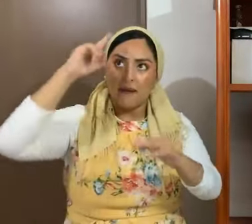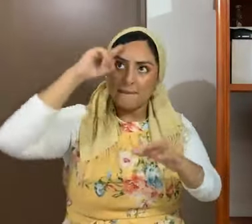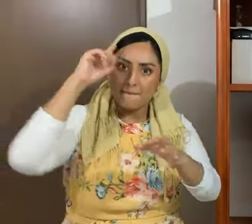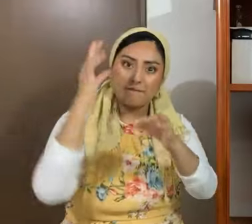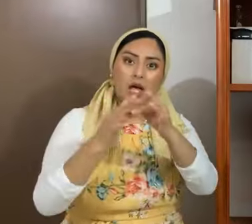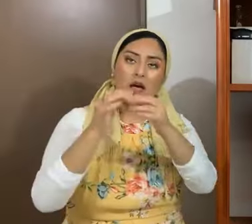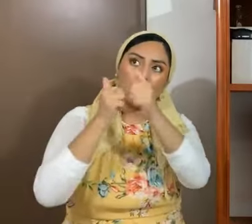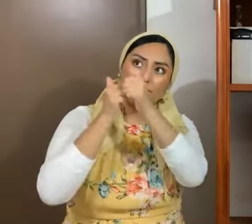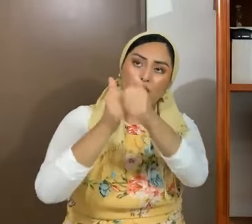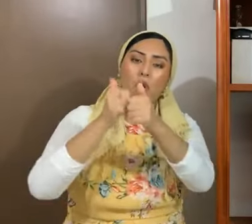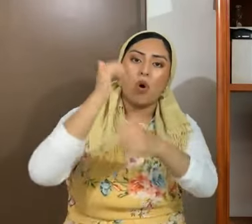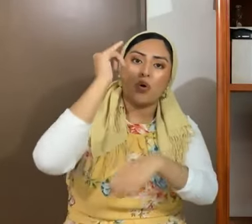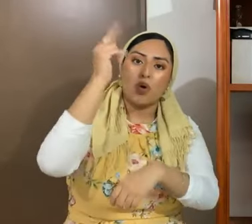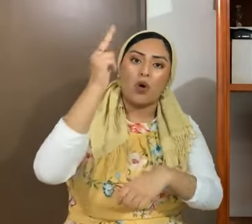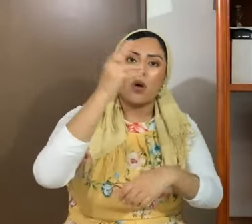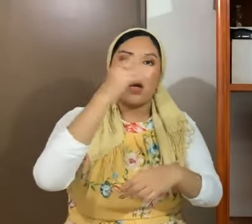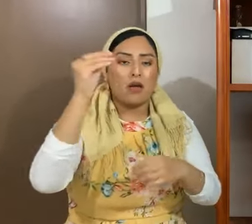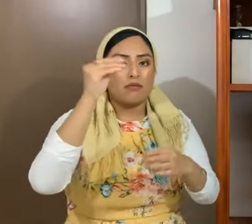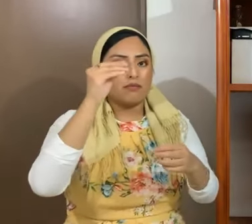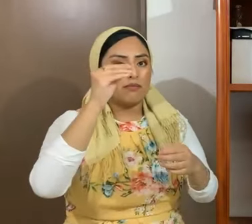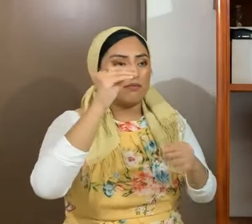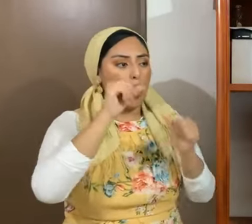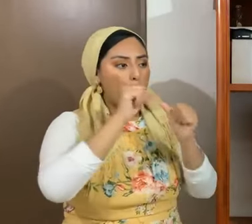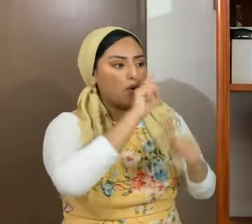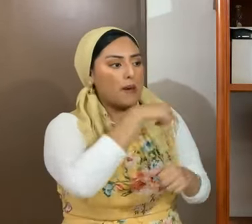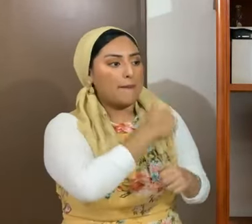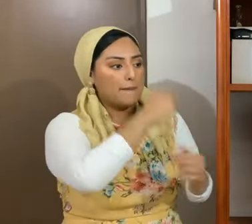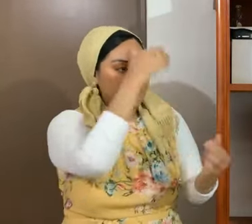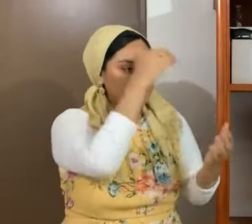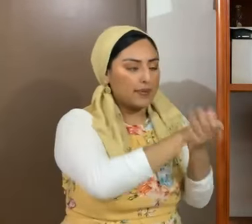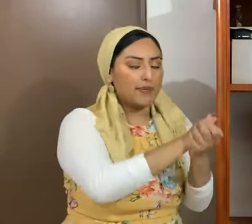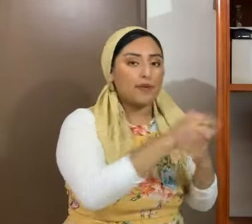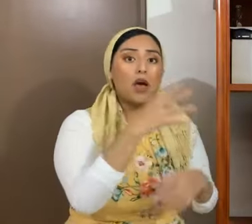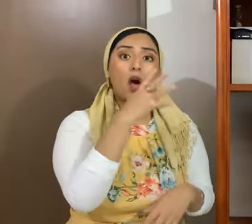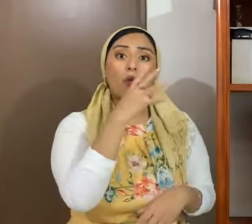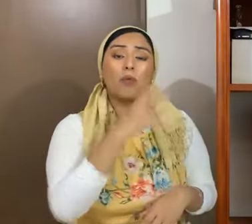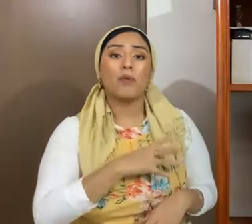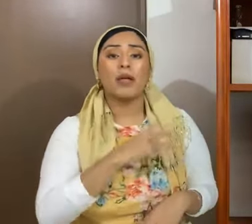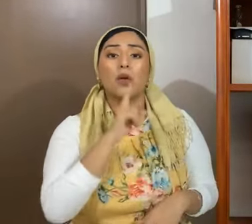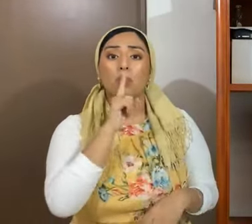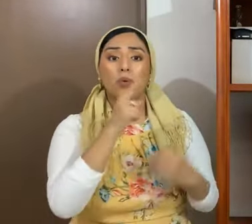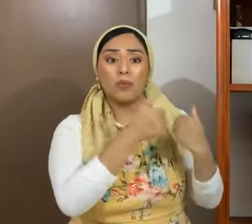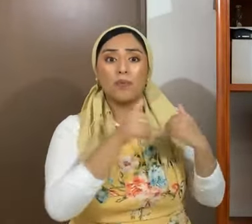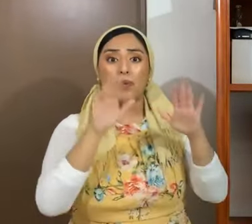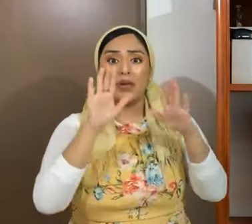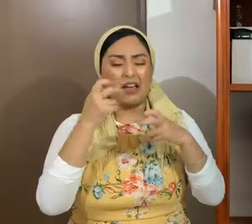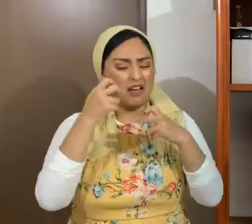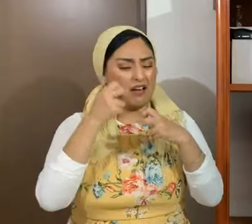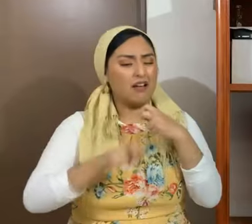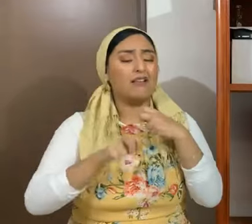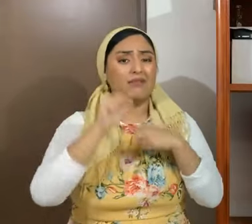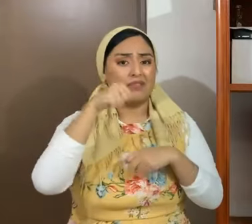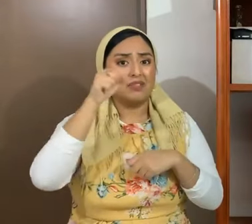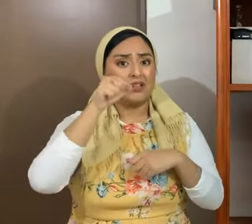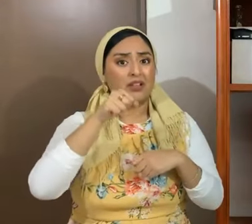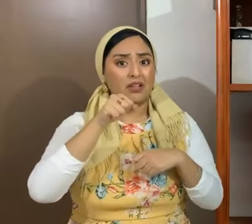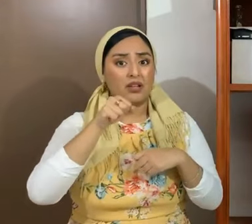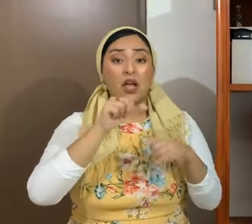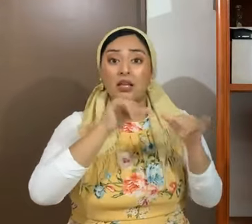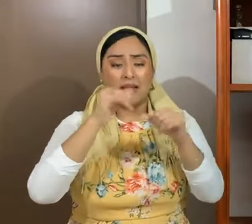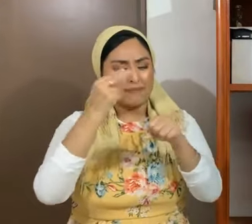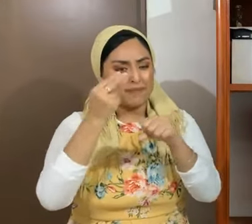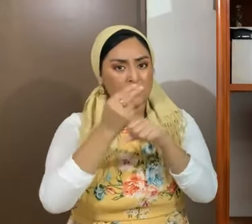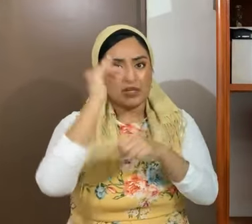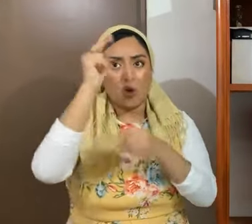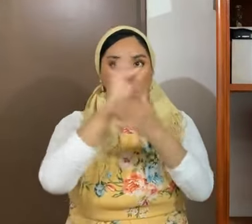firme a Yahweh y a su esposo. Una mujer consagrada va a pasar pruebas y va a ser también usada